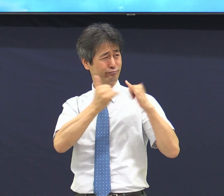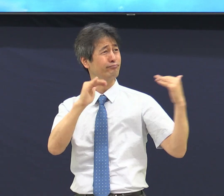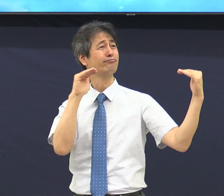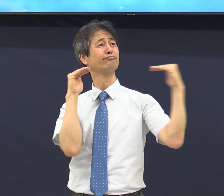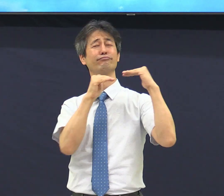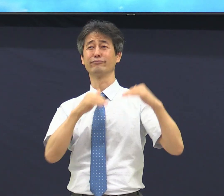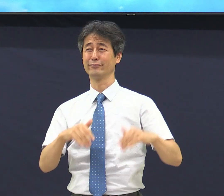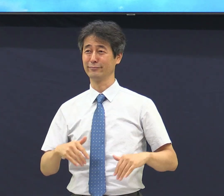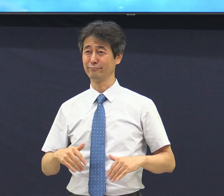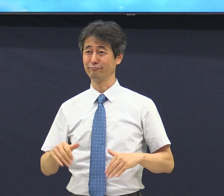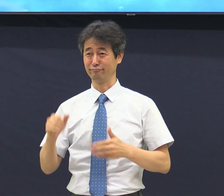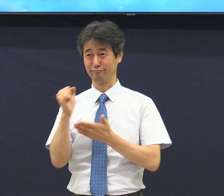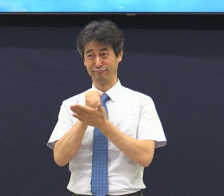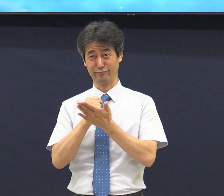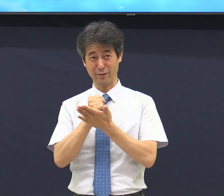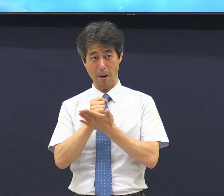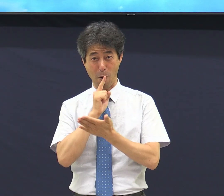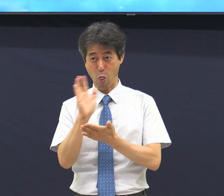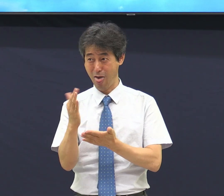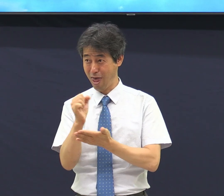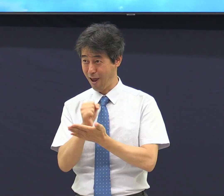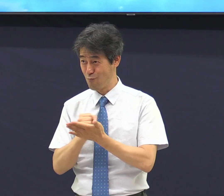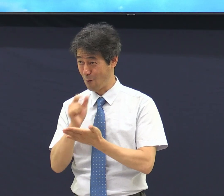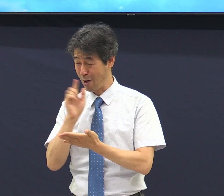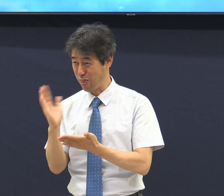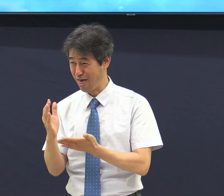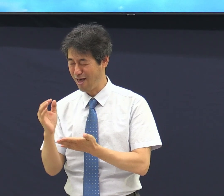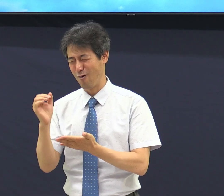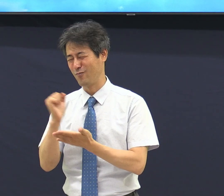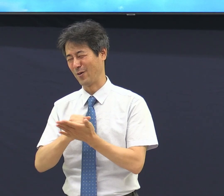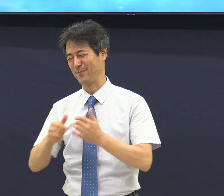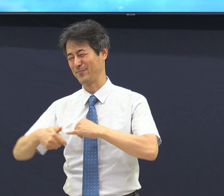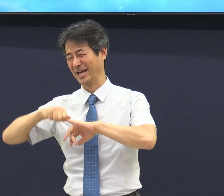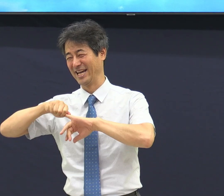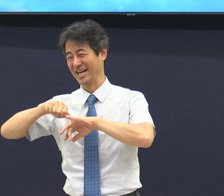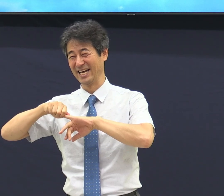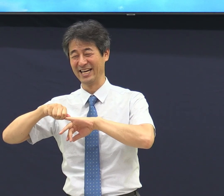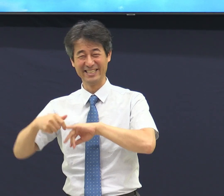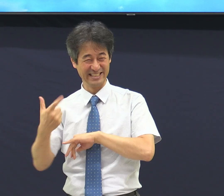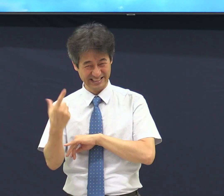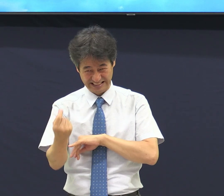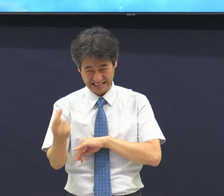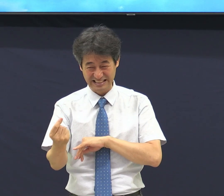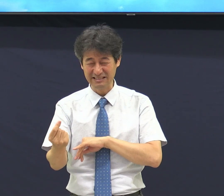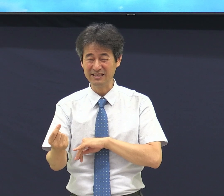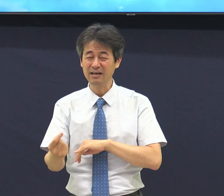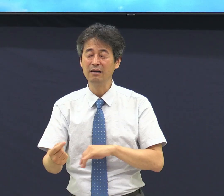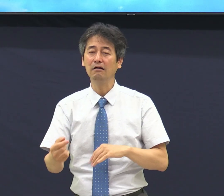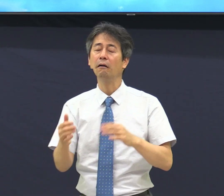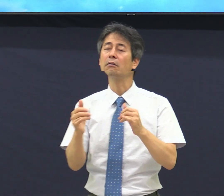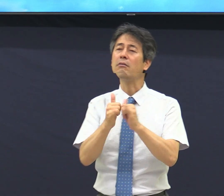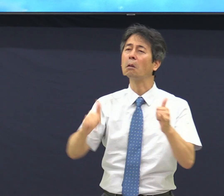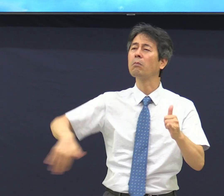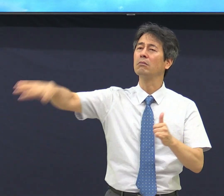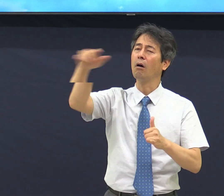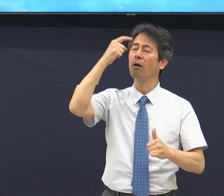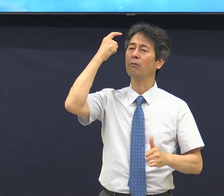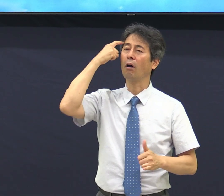라고 이전에 이야기했다고 한다면 지금은 이제 평등 사회가 되었기 때문에 운명이라는 것을 말한다는 것이